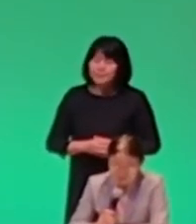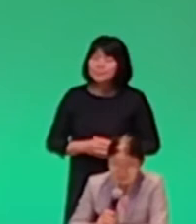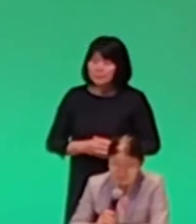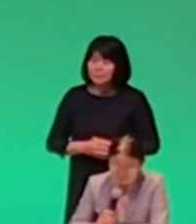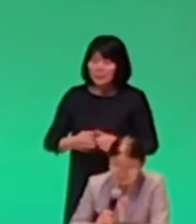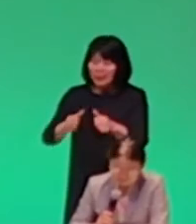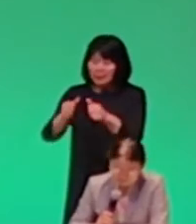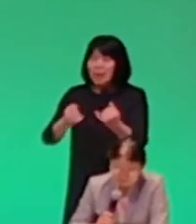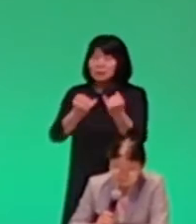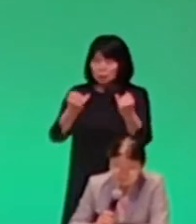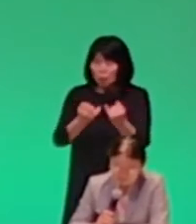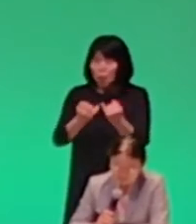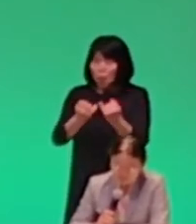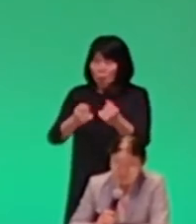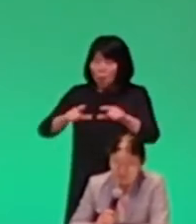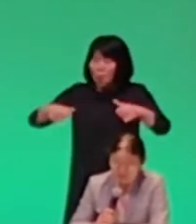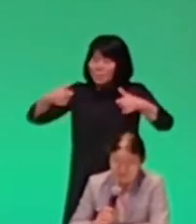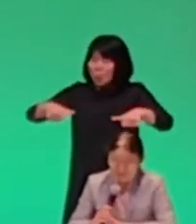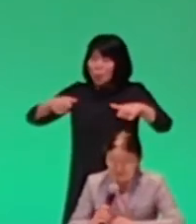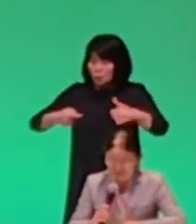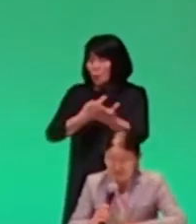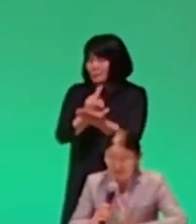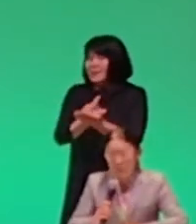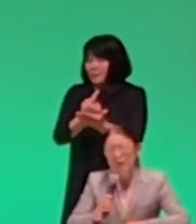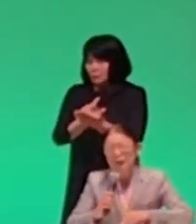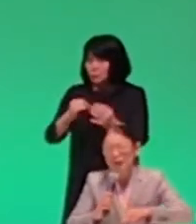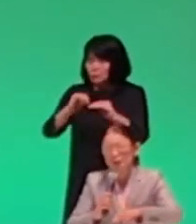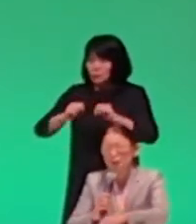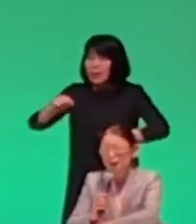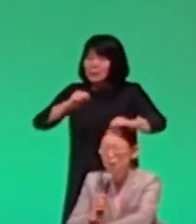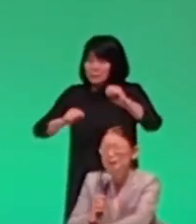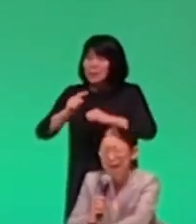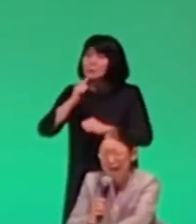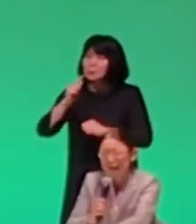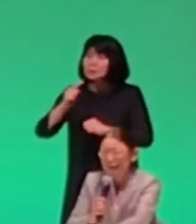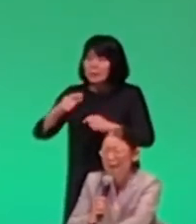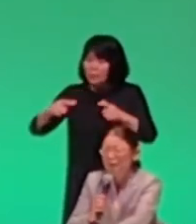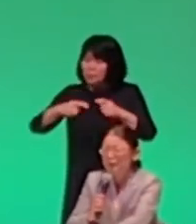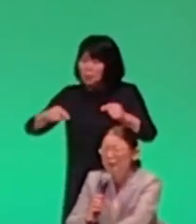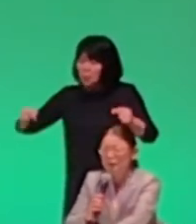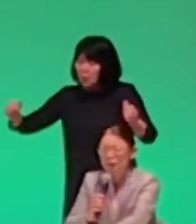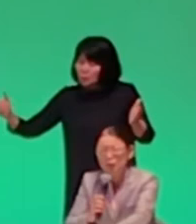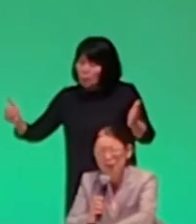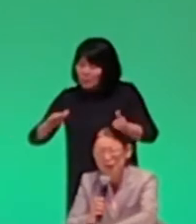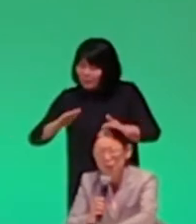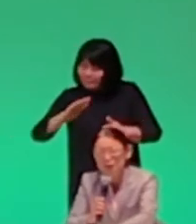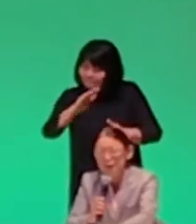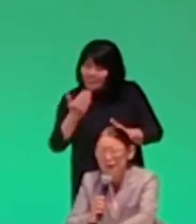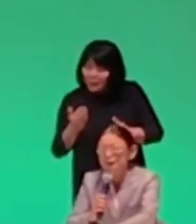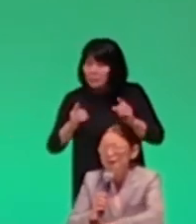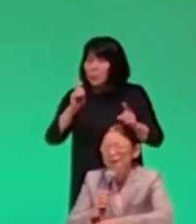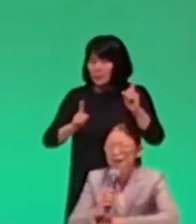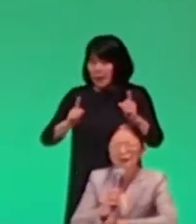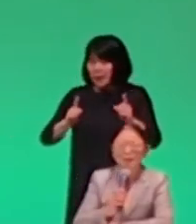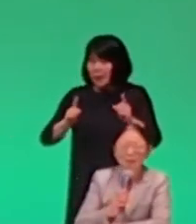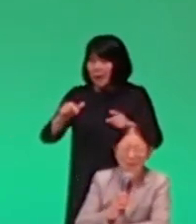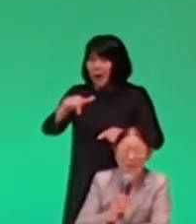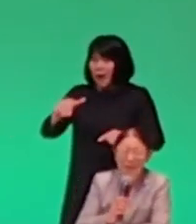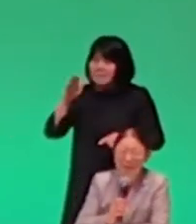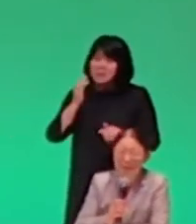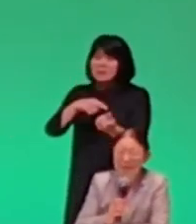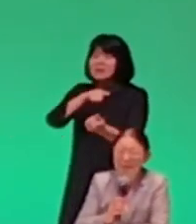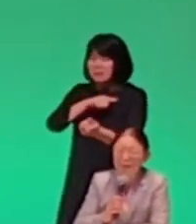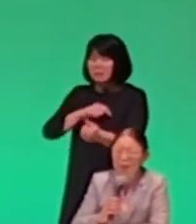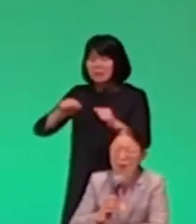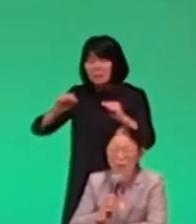男女共同参画、女性活躍ってどこまで日本は来ましたか、安倍政権一生懸命やってますよねって聞かれると